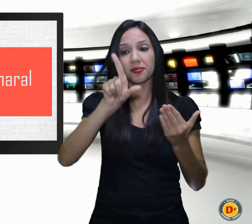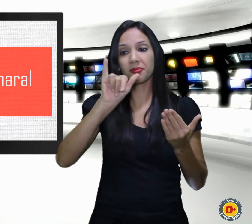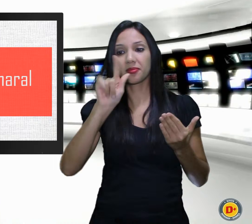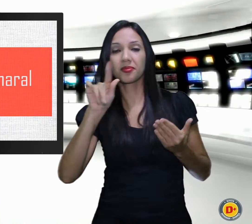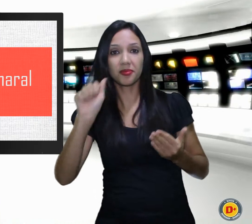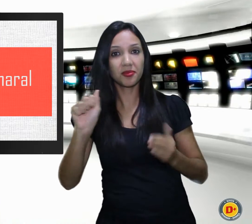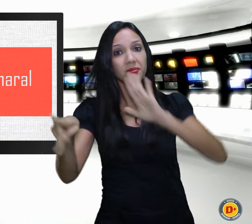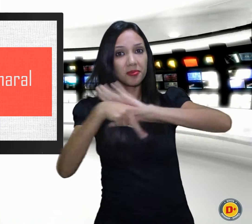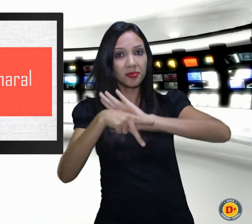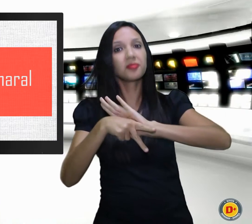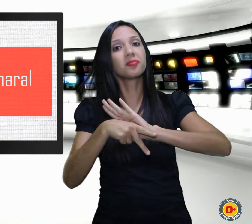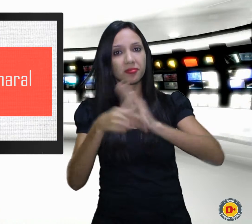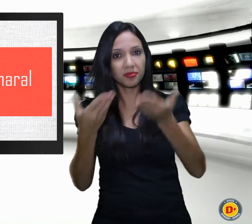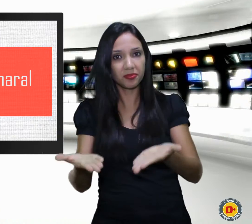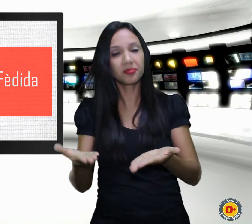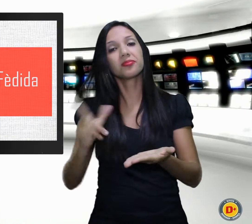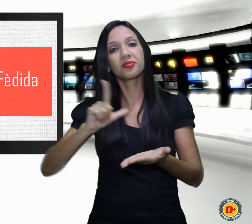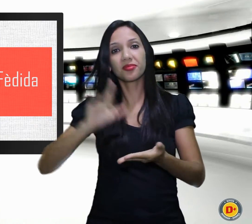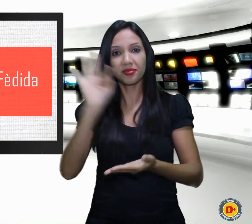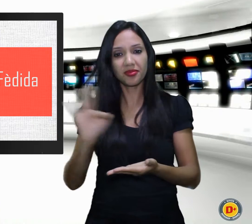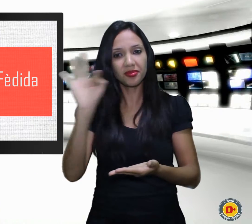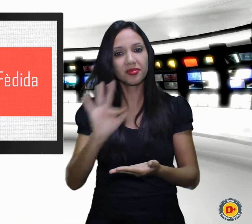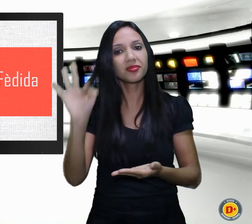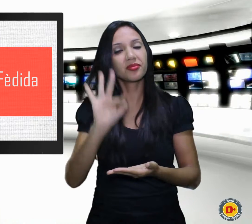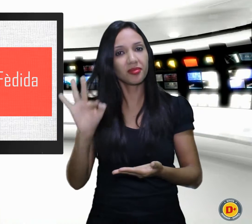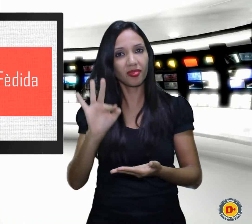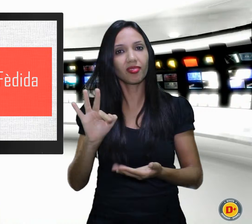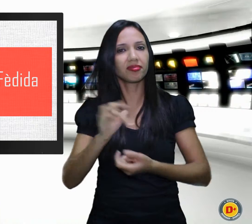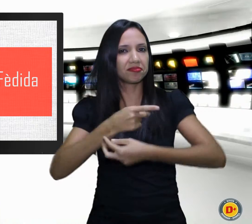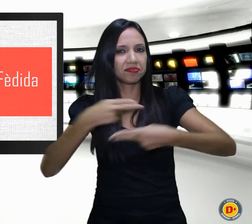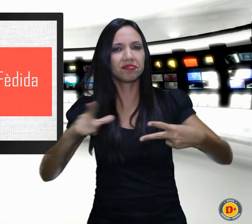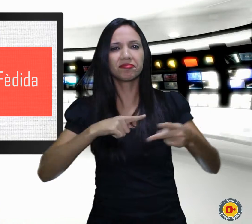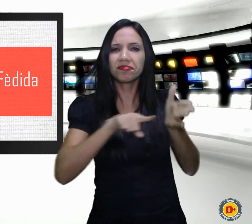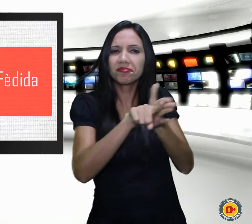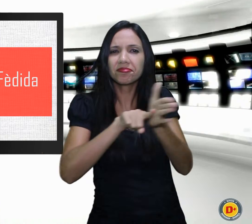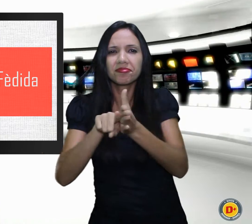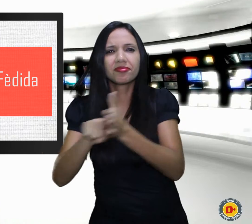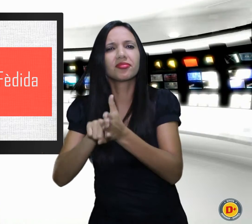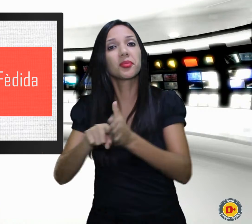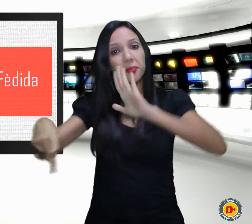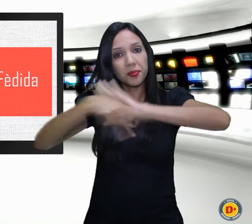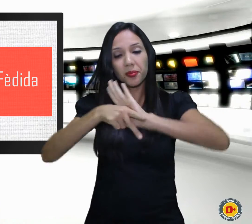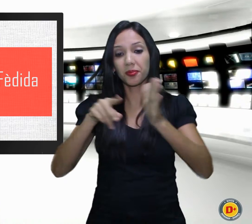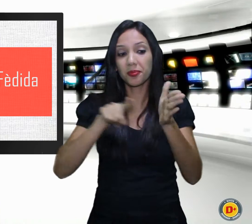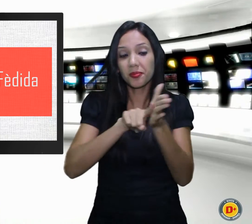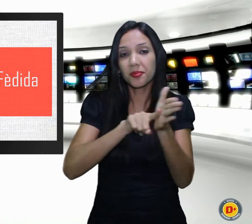do IPUSP, e de Pierre Fédida, psicanalista francês. Concluí que a negação